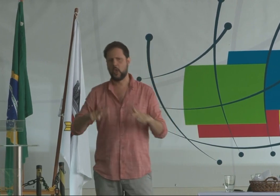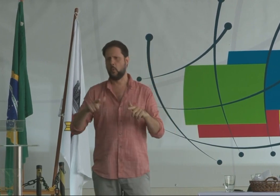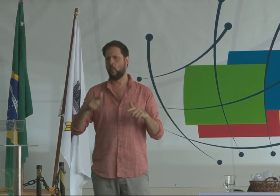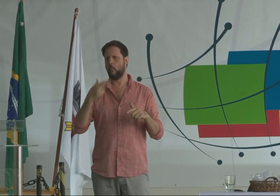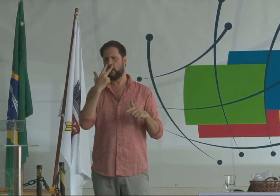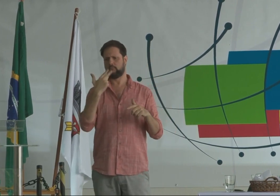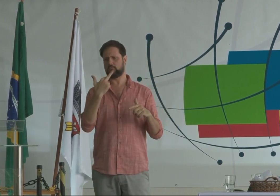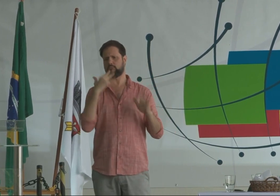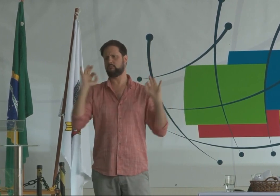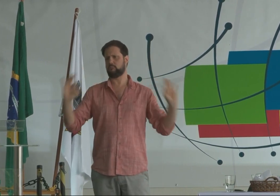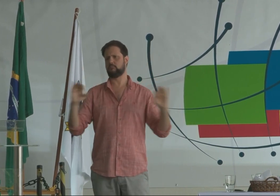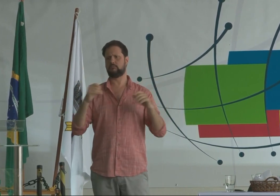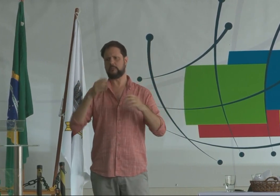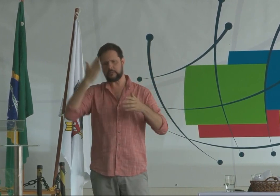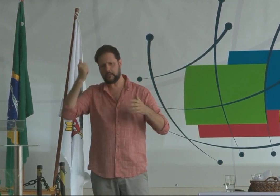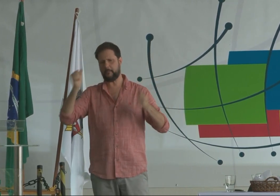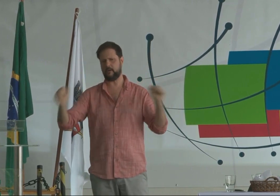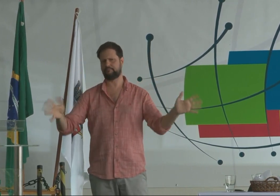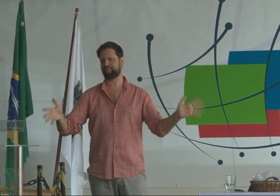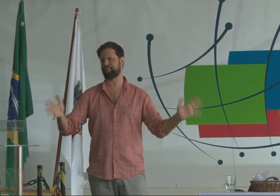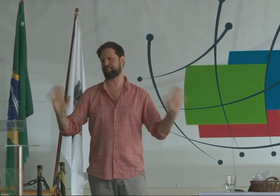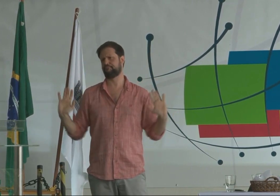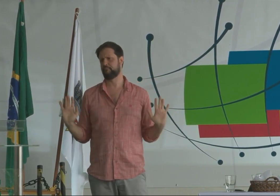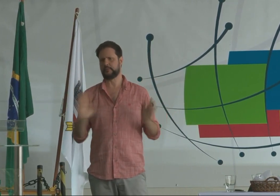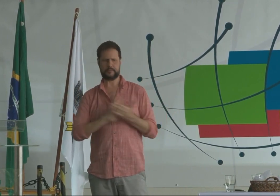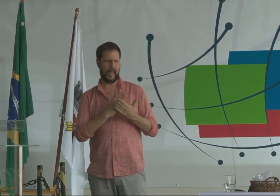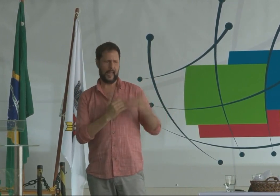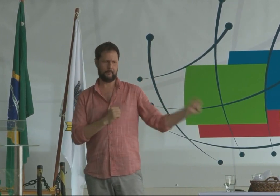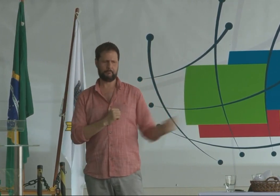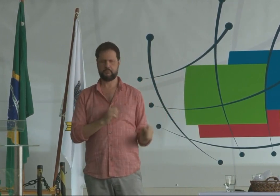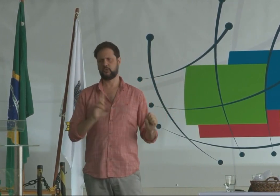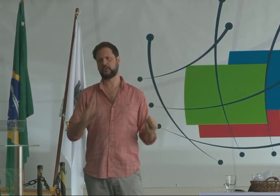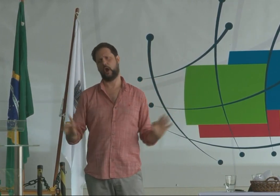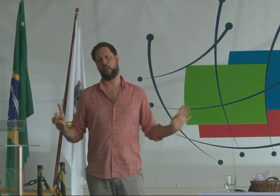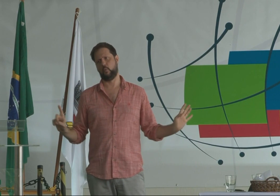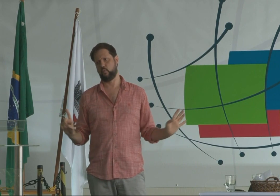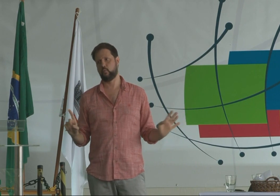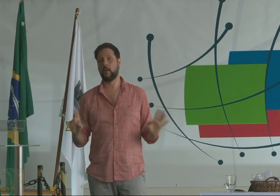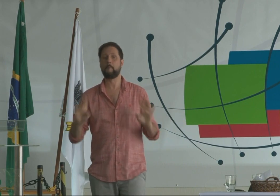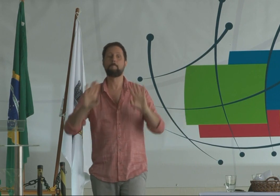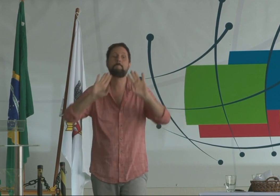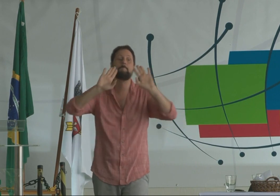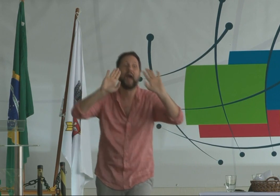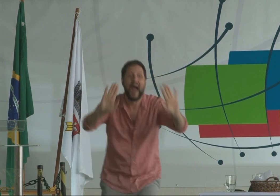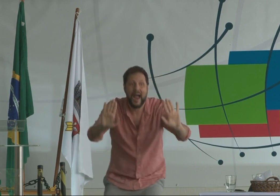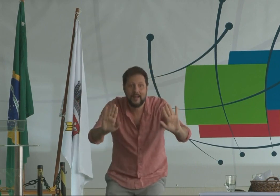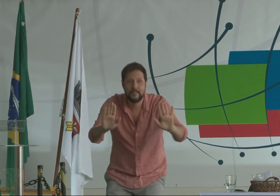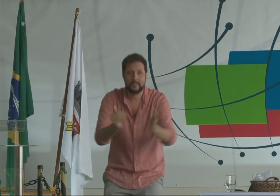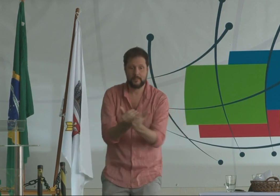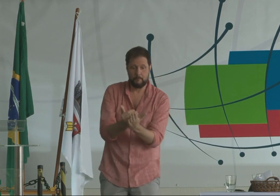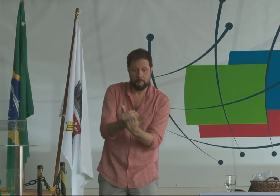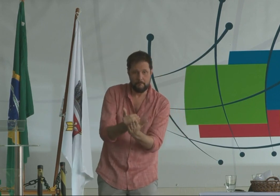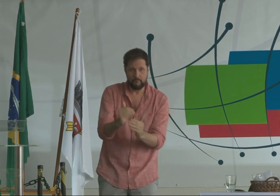aprendendo. Não. A gente está com a mesma língua. Ele tem que saber a língua de sinais. Não é somente colocar uma intérprete. Ele tem que saber a língua de sinais.